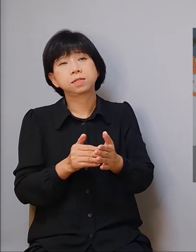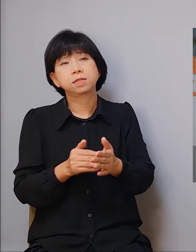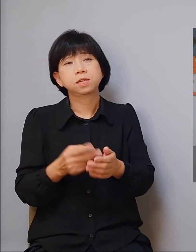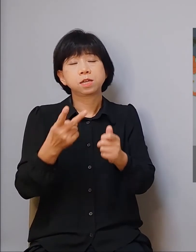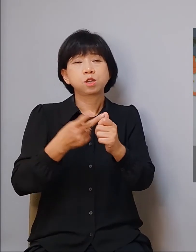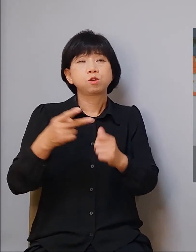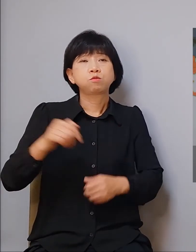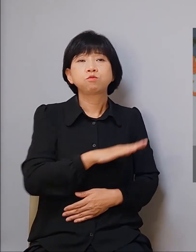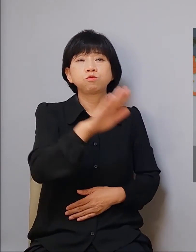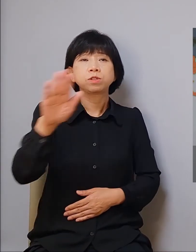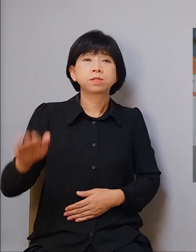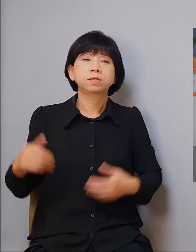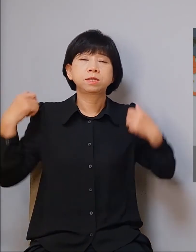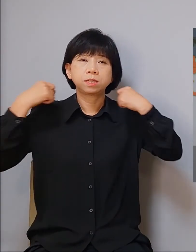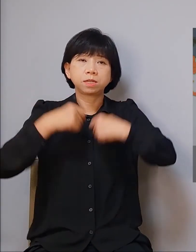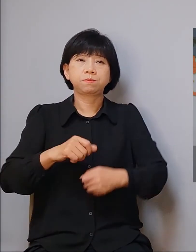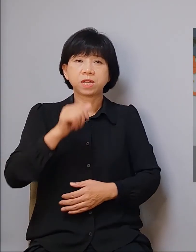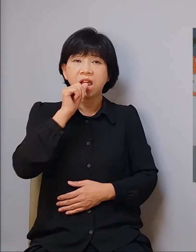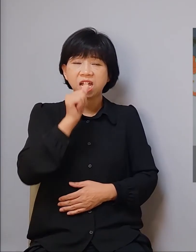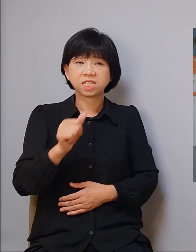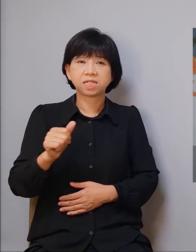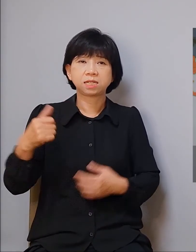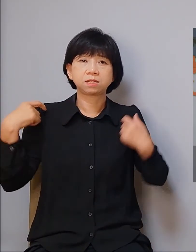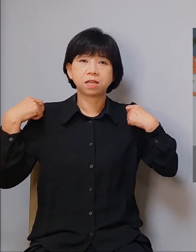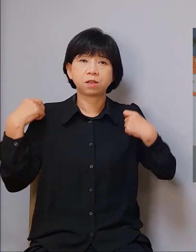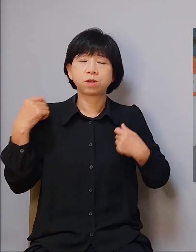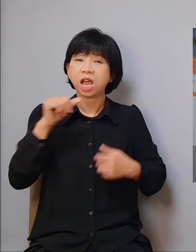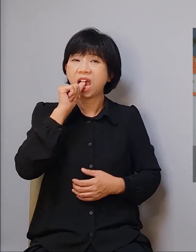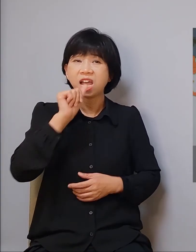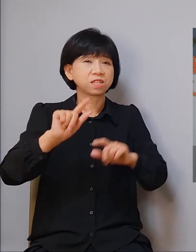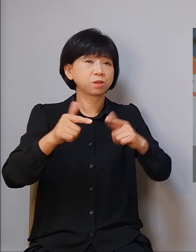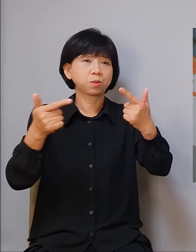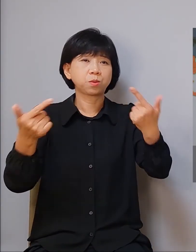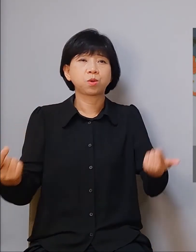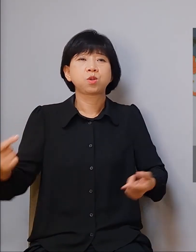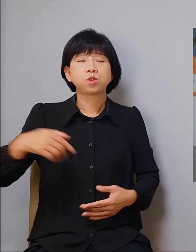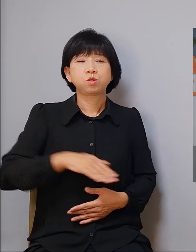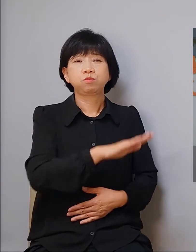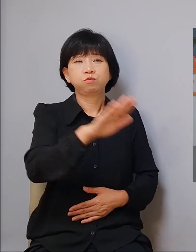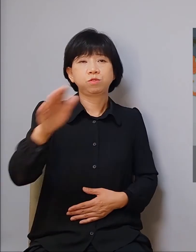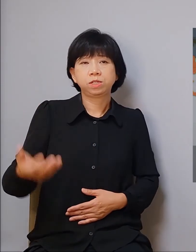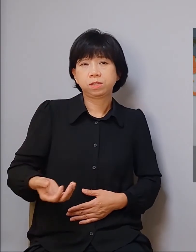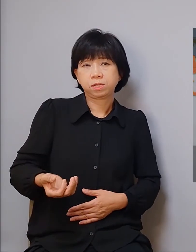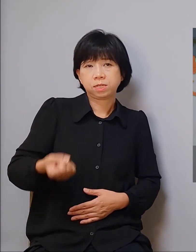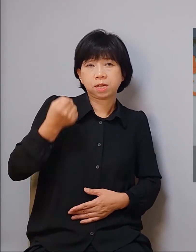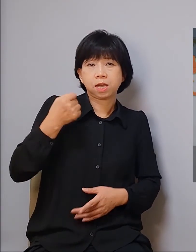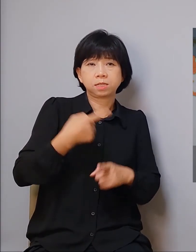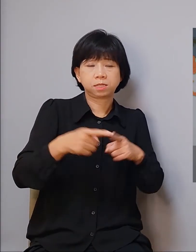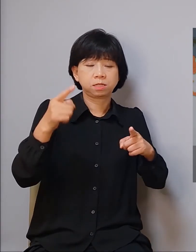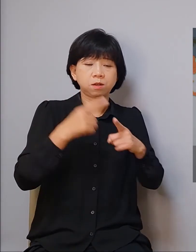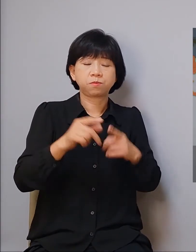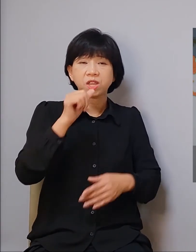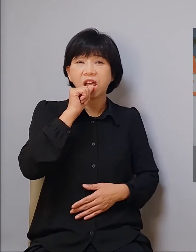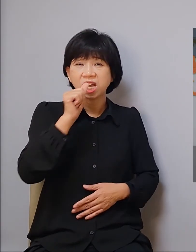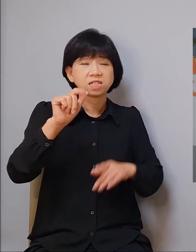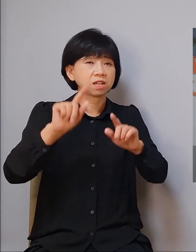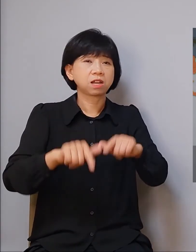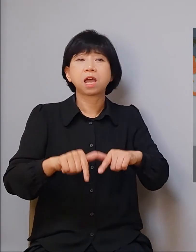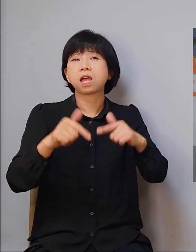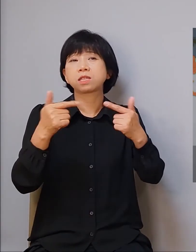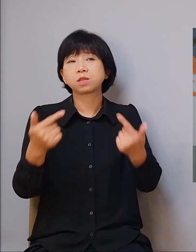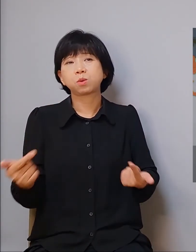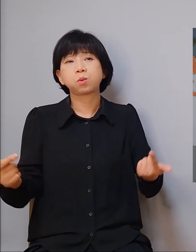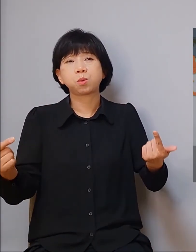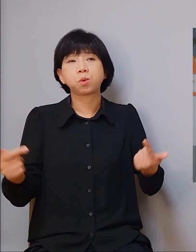울리기까지 우리들의 힘은 갑옷쇠가 아니요 우리들의 가진 검은